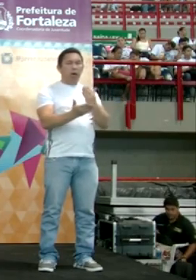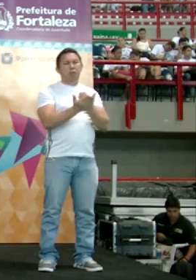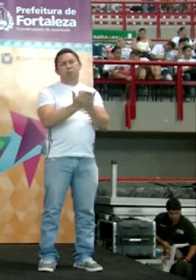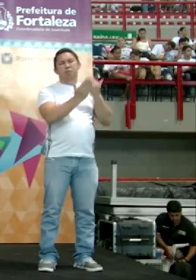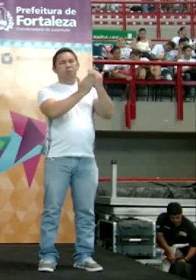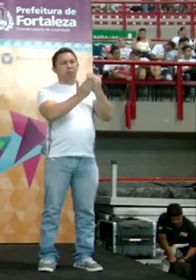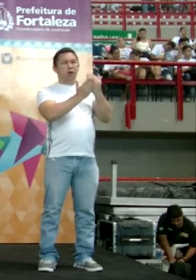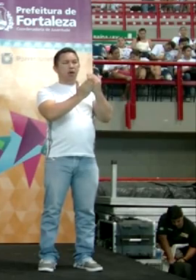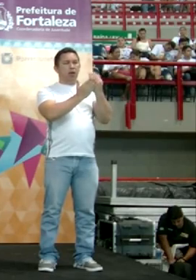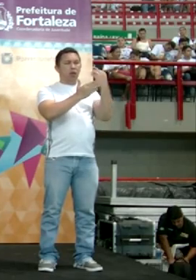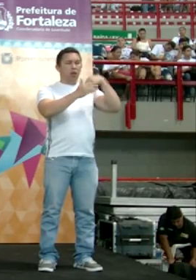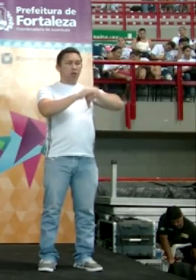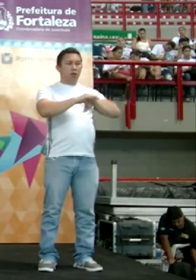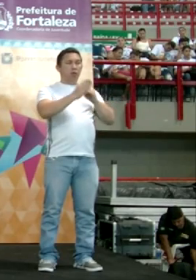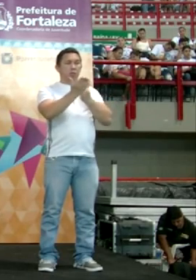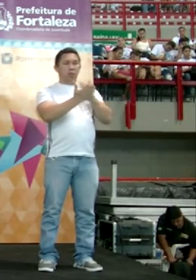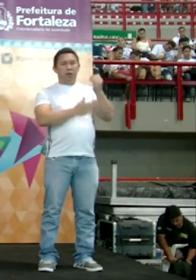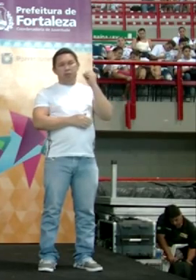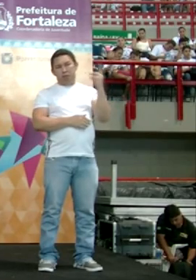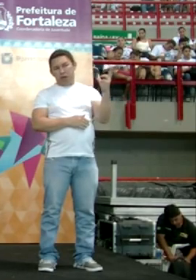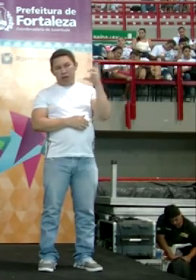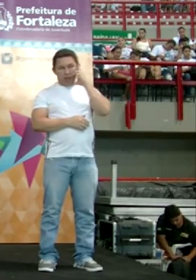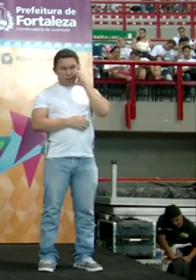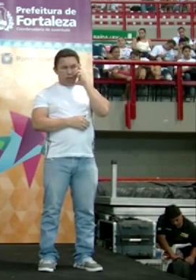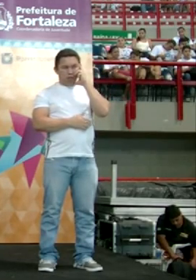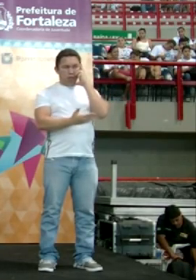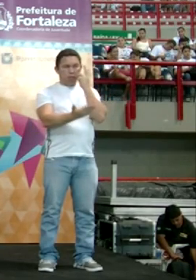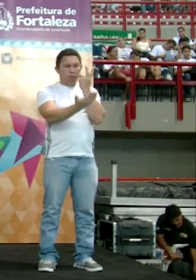A princípio para smartphones, tá? E